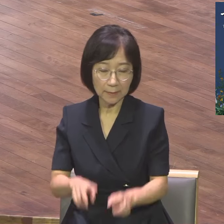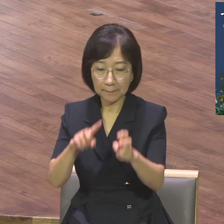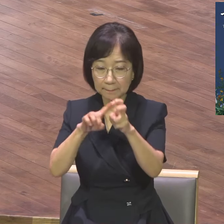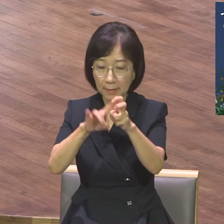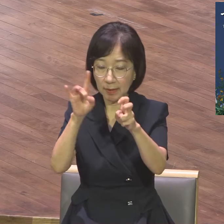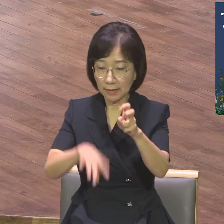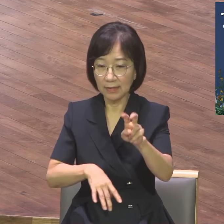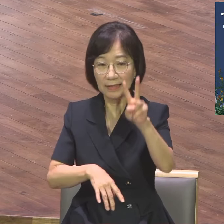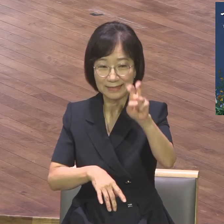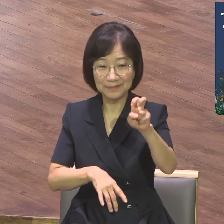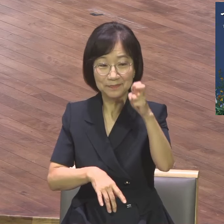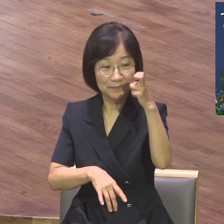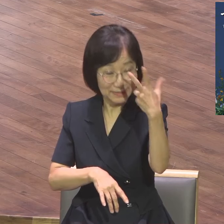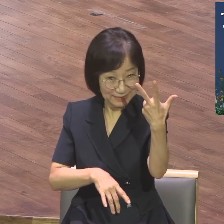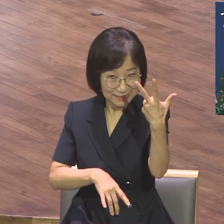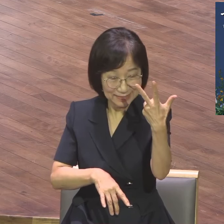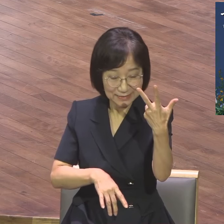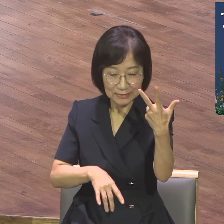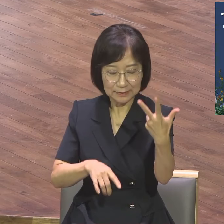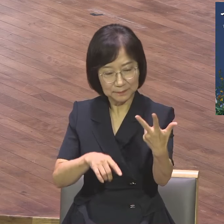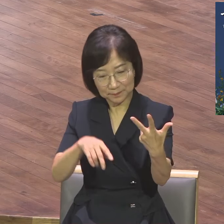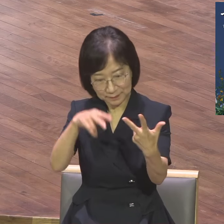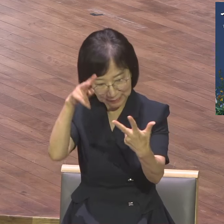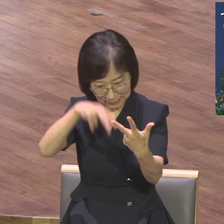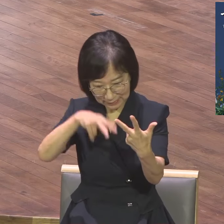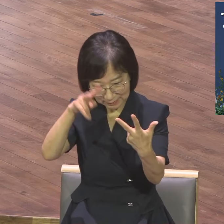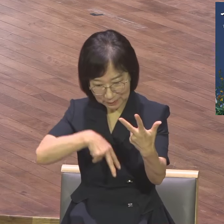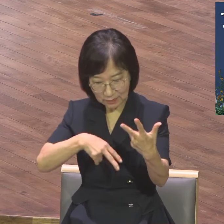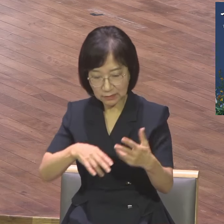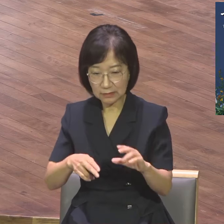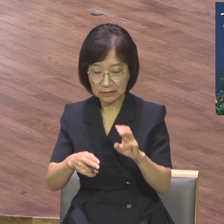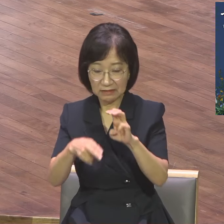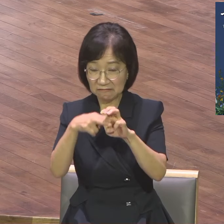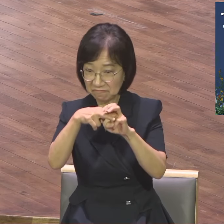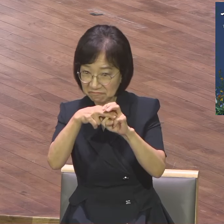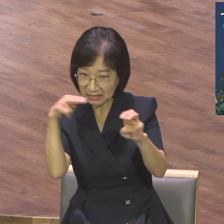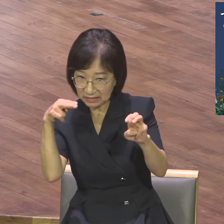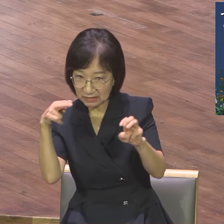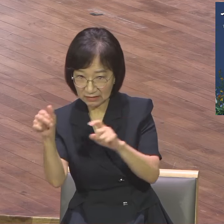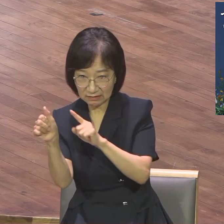마태복음 27장에 보면 예수님을 판 이 유다가 자신이